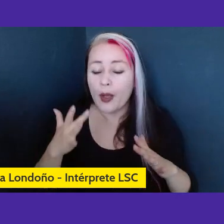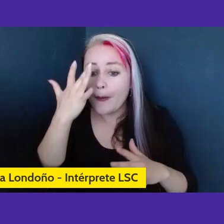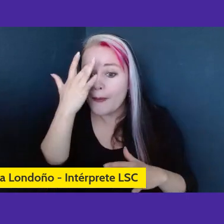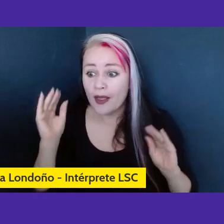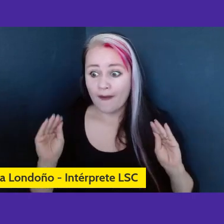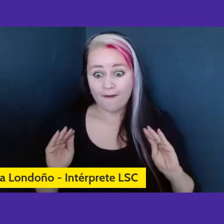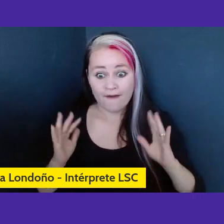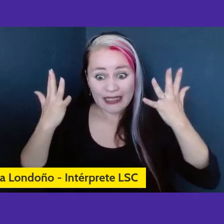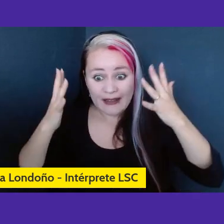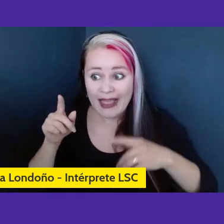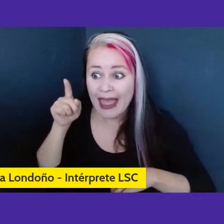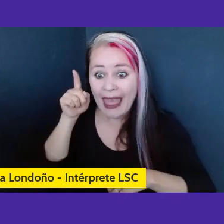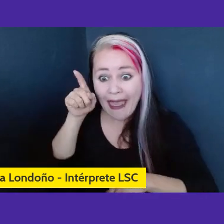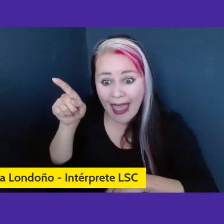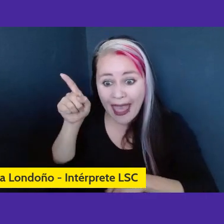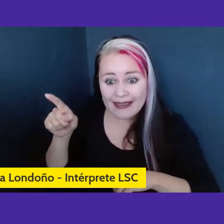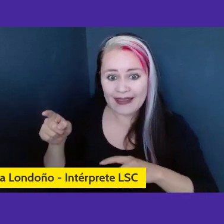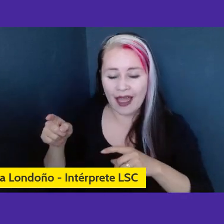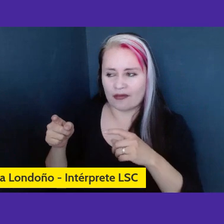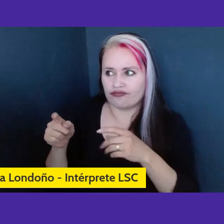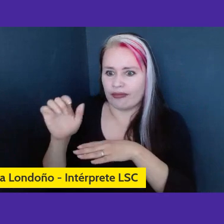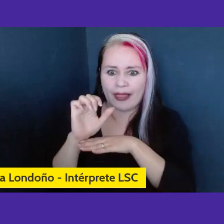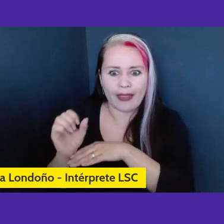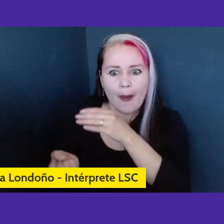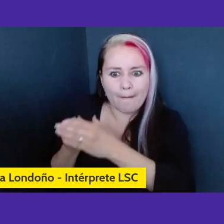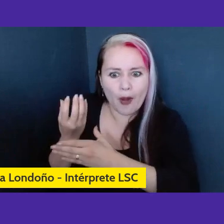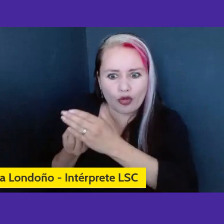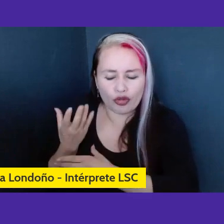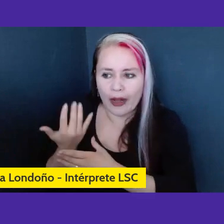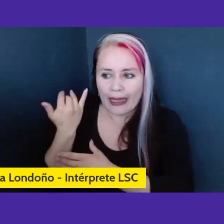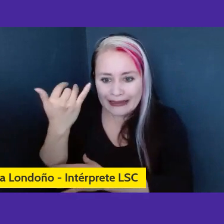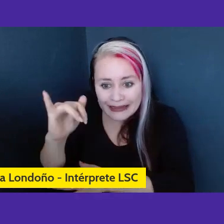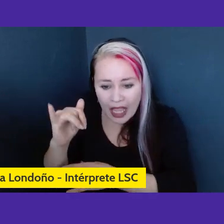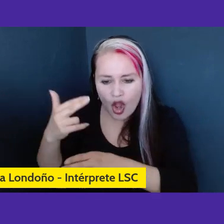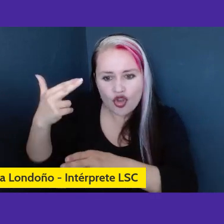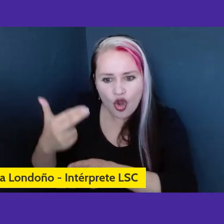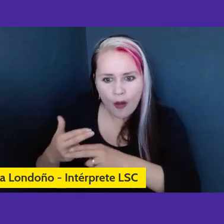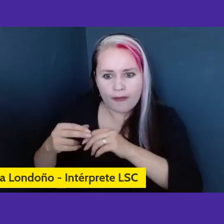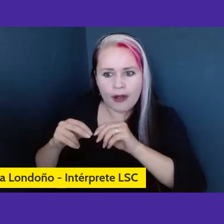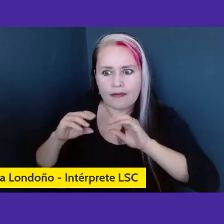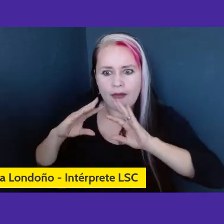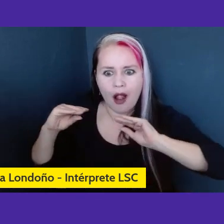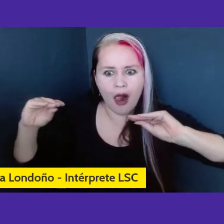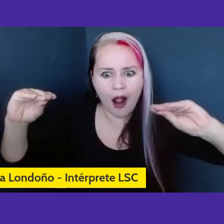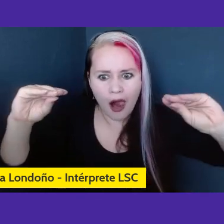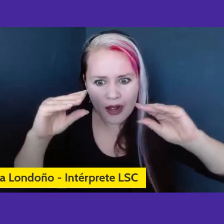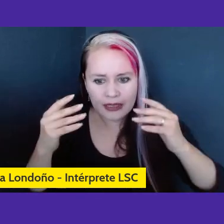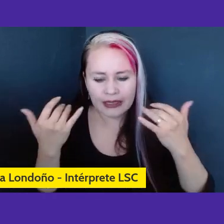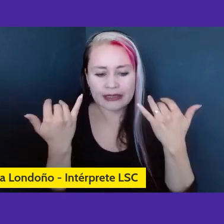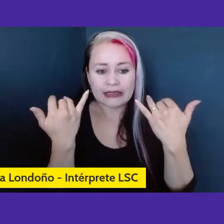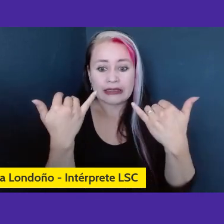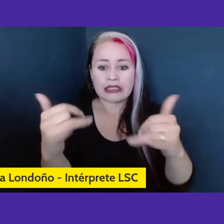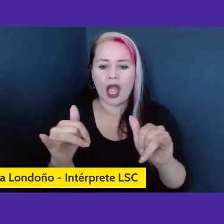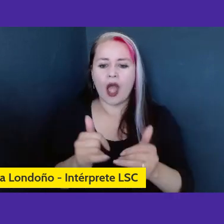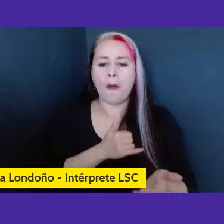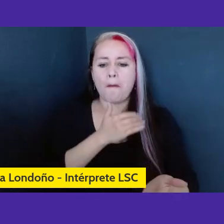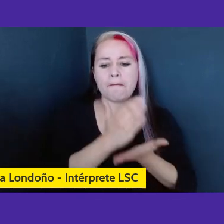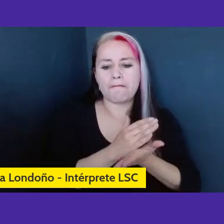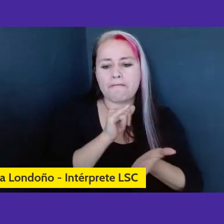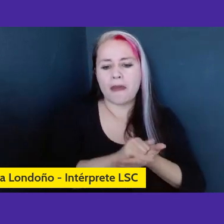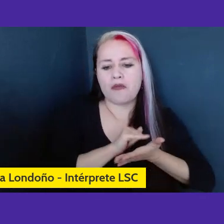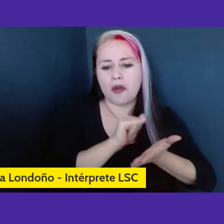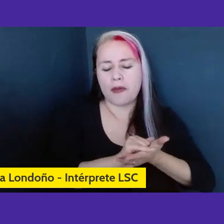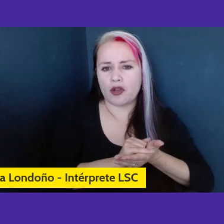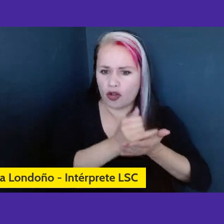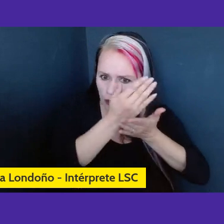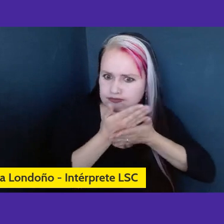esa productora ya empieza a tener un nombre, el director ya empieza a cruzar fronteras y podés aparte tener otros trabajos,